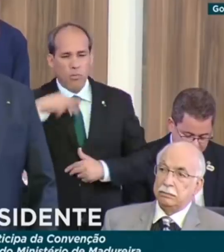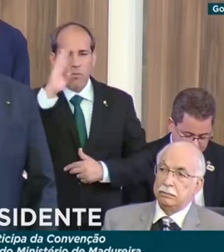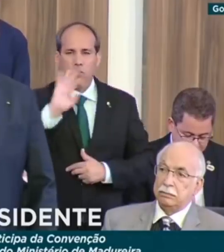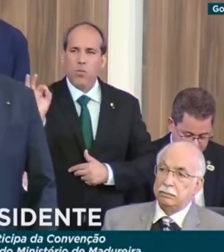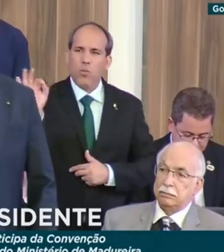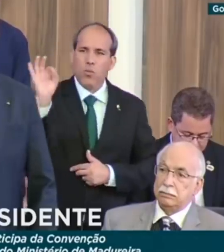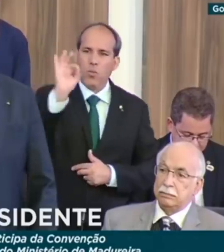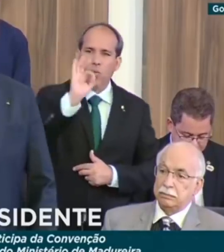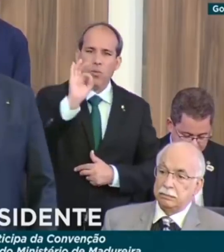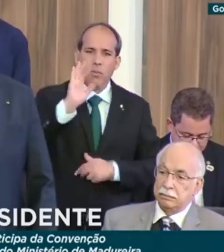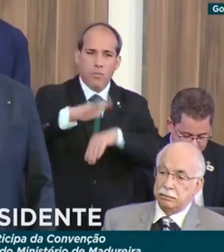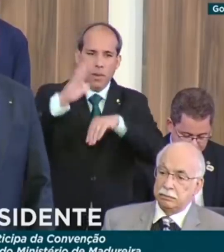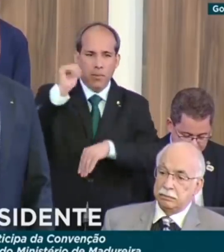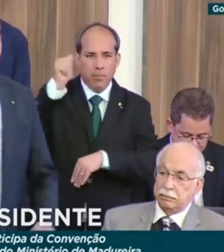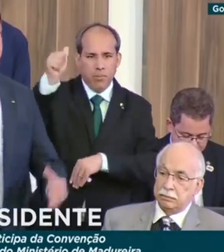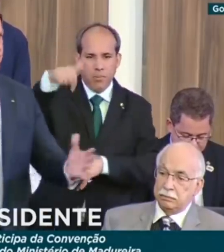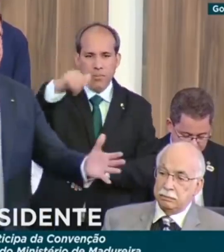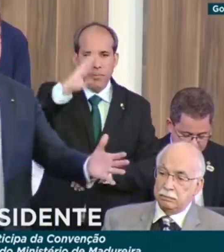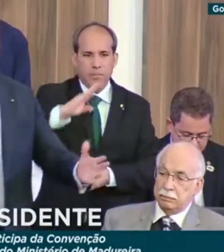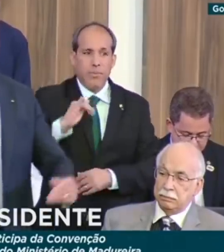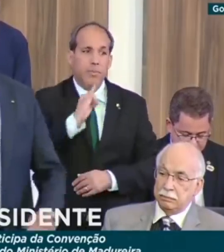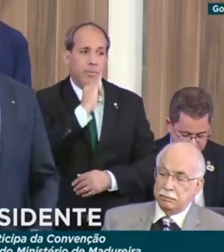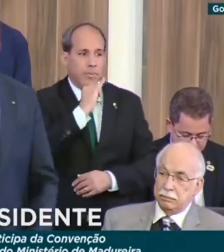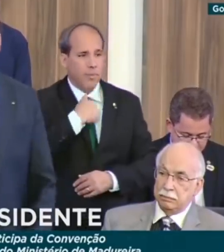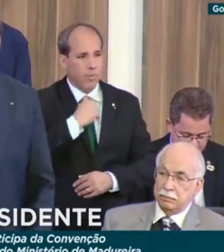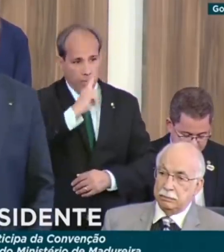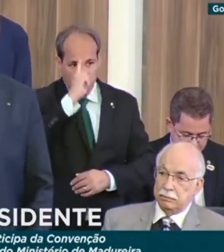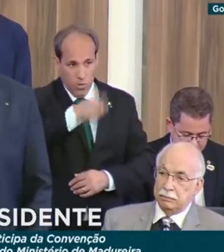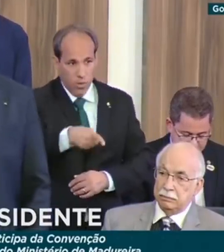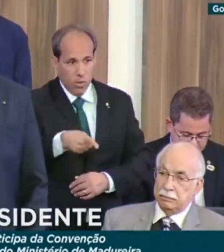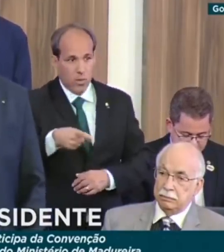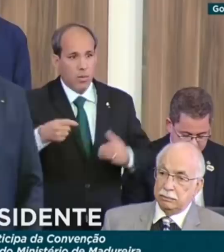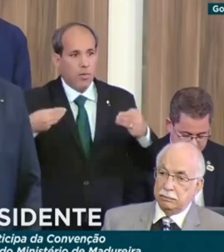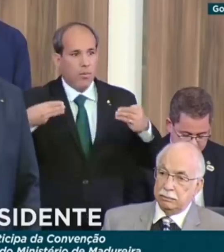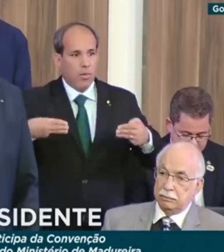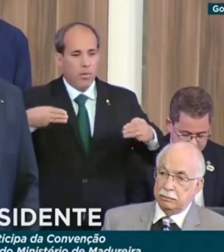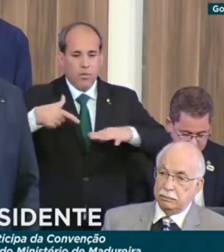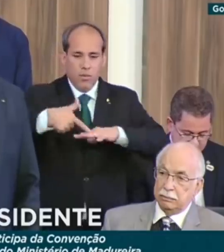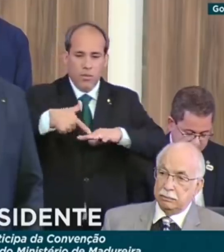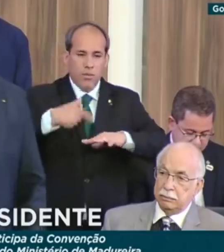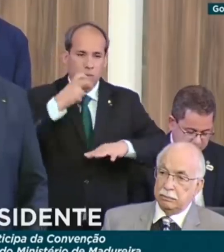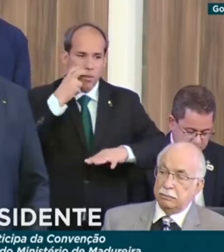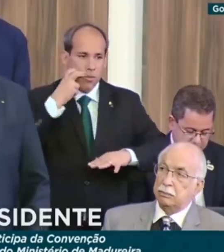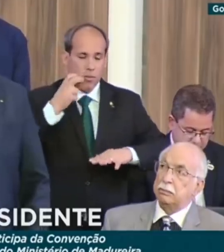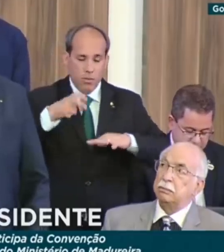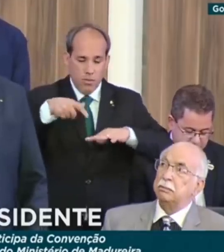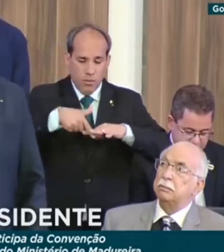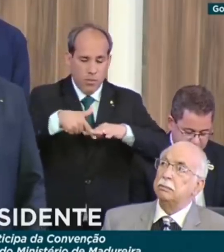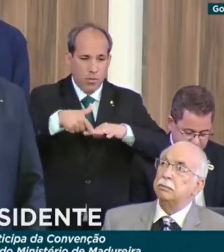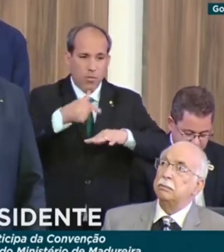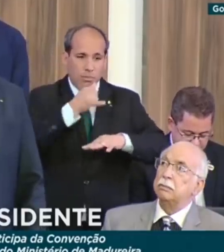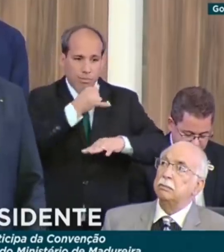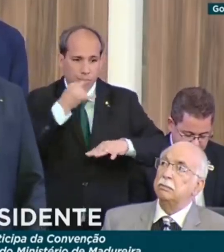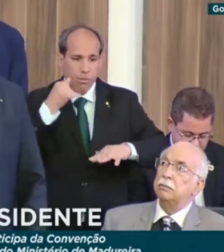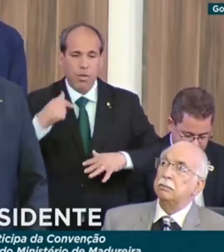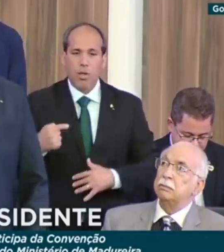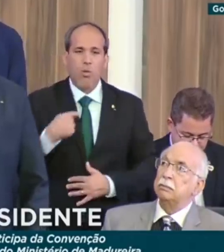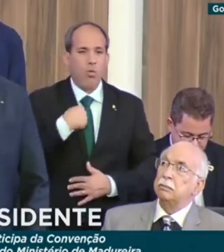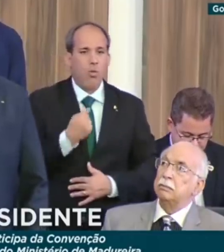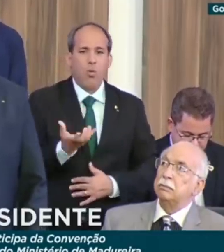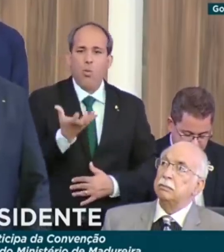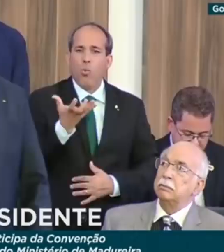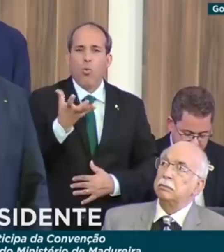Uma das ordens que eu dei, por exemplo, ao Ministério das Minas e Energia, que eu não quero